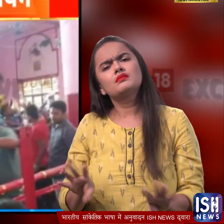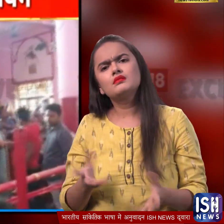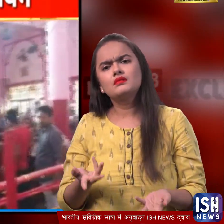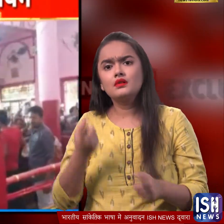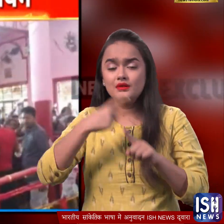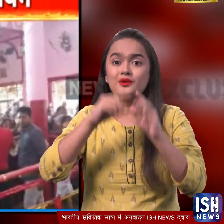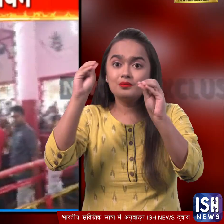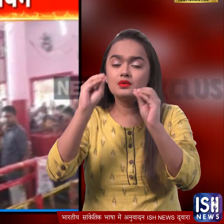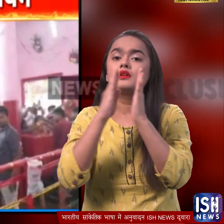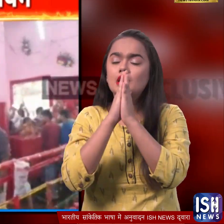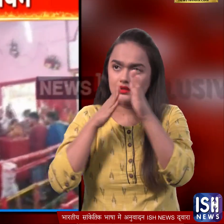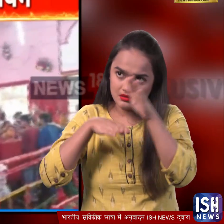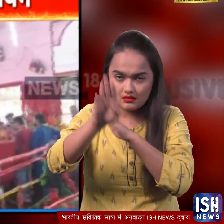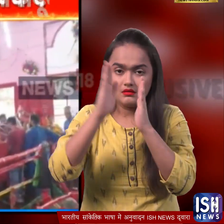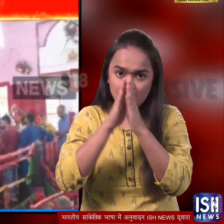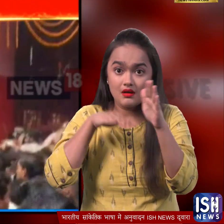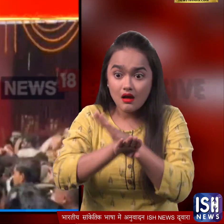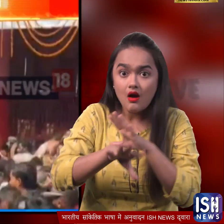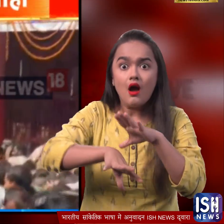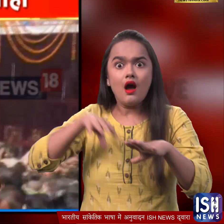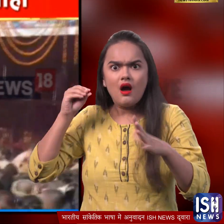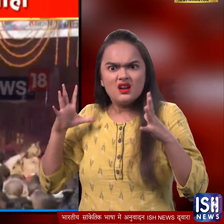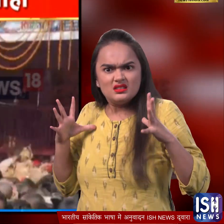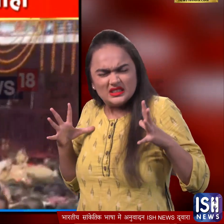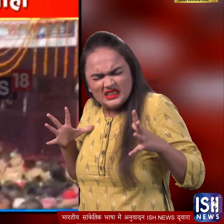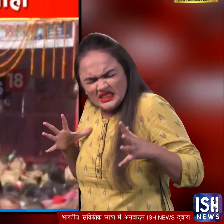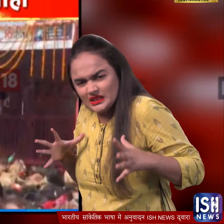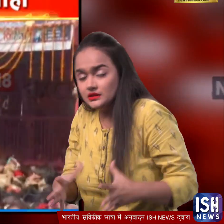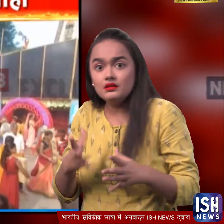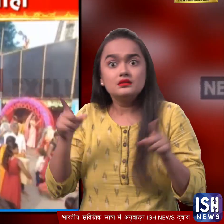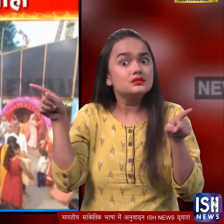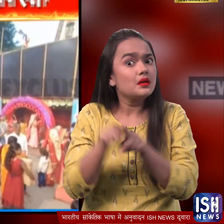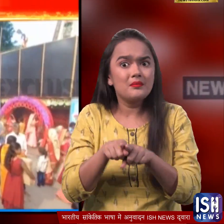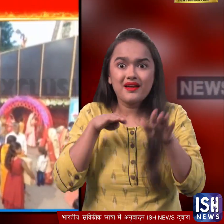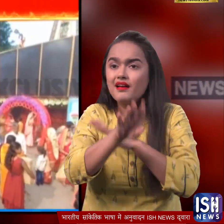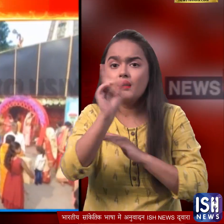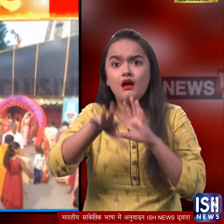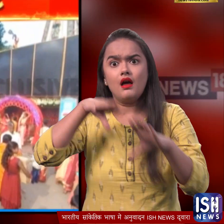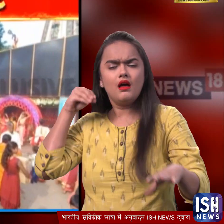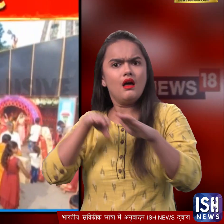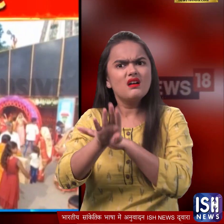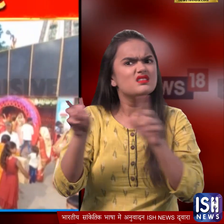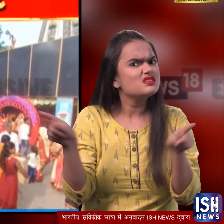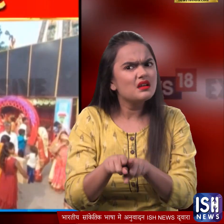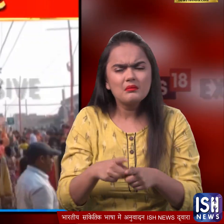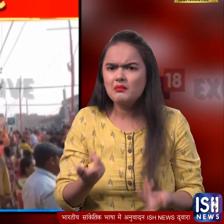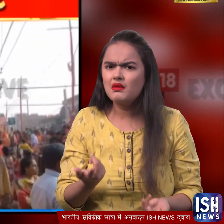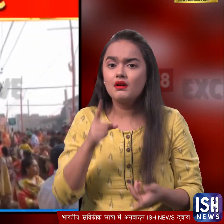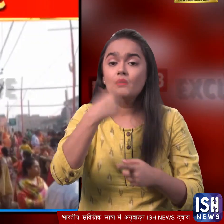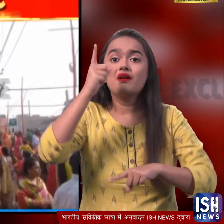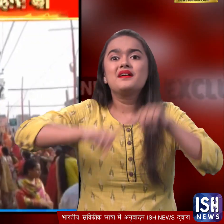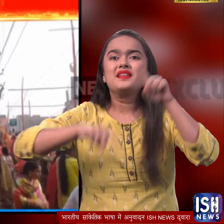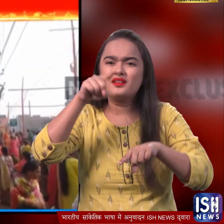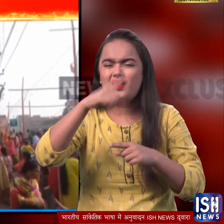पूजा और देवी के दर्शन के लिए मंदिर के अंदर और बाहर भीड़ का एक जैसा रवैया दिखा। कुछ यही हाल बिहार के ही लखीसराय का रहा,